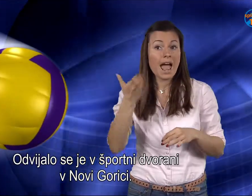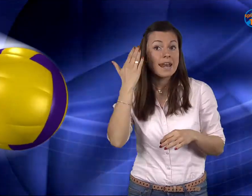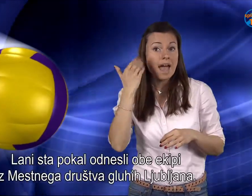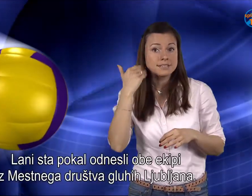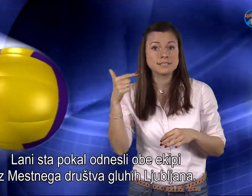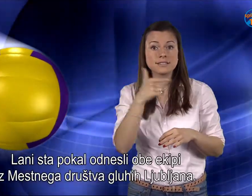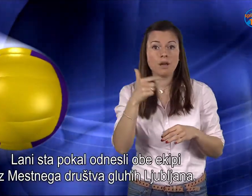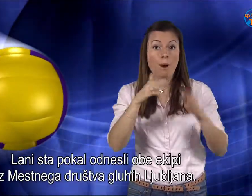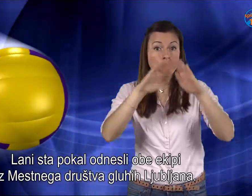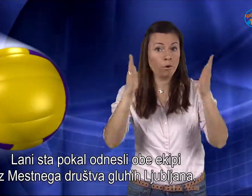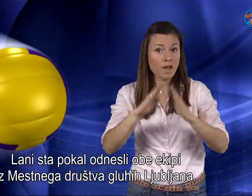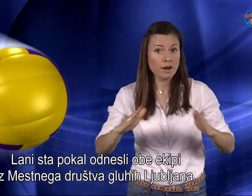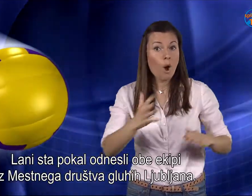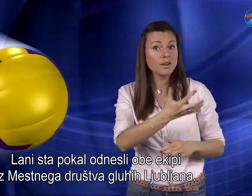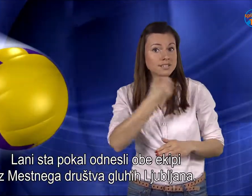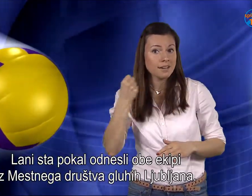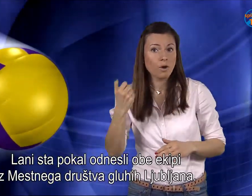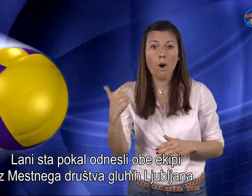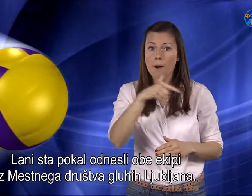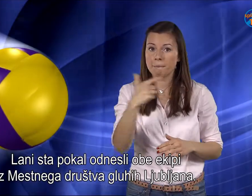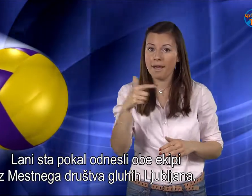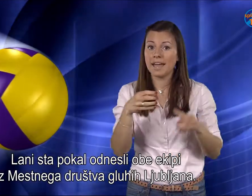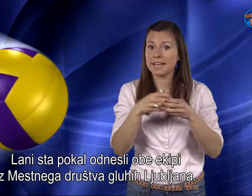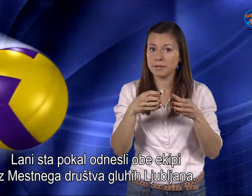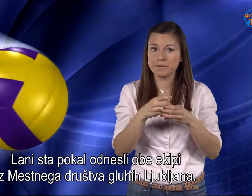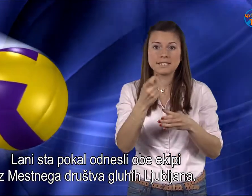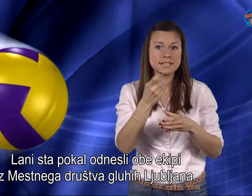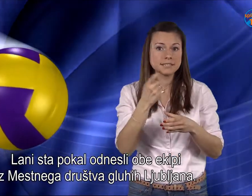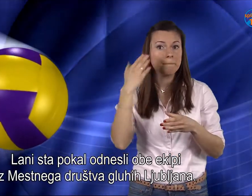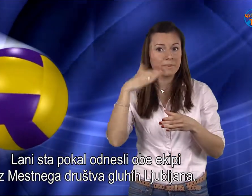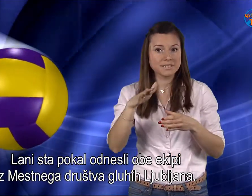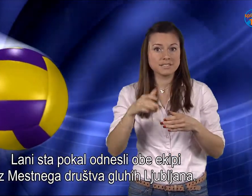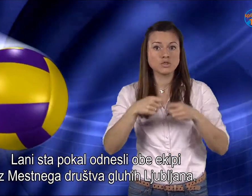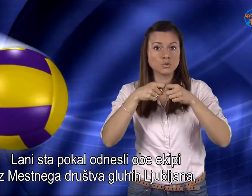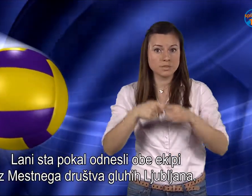Lani sta pokal odnesli obe ekipi iz Mestnega društva gluhih Ljubljana.